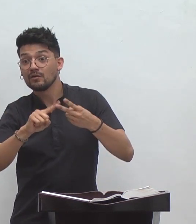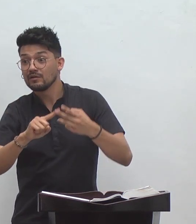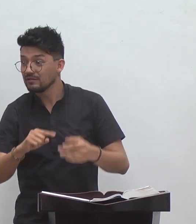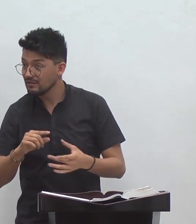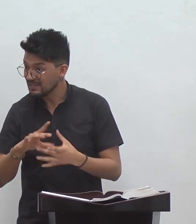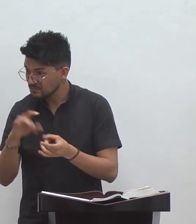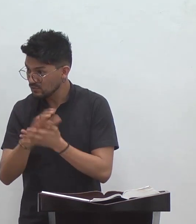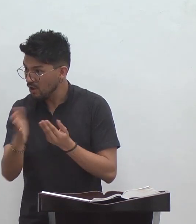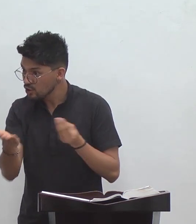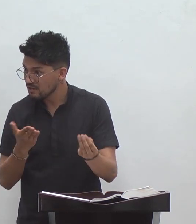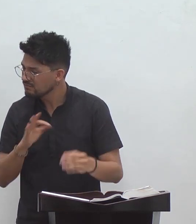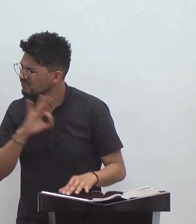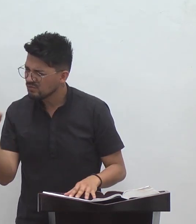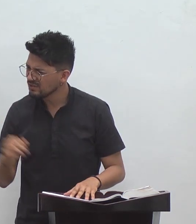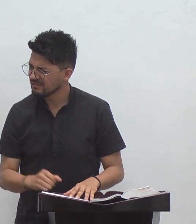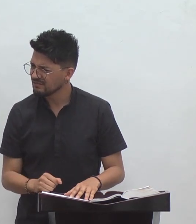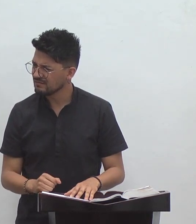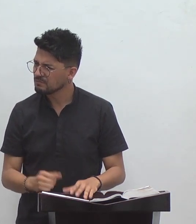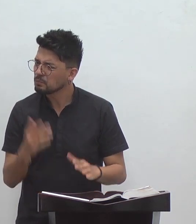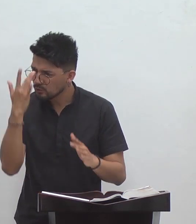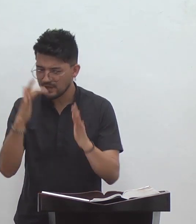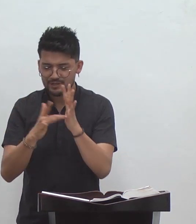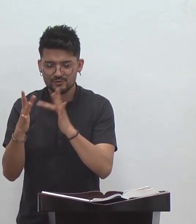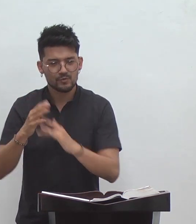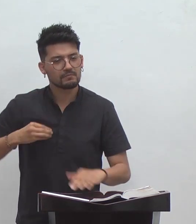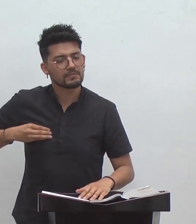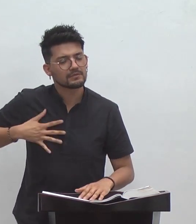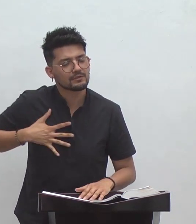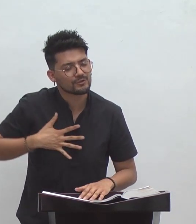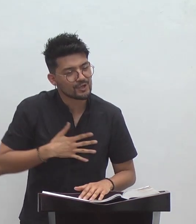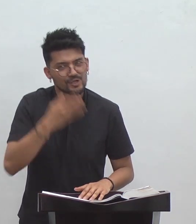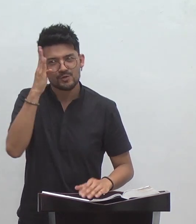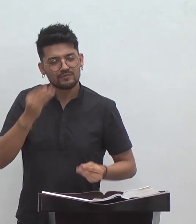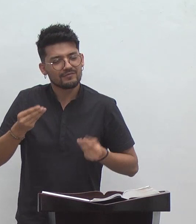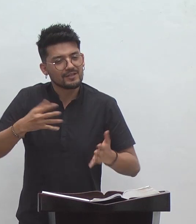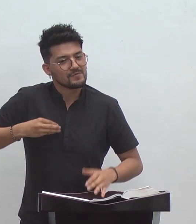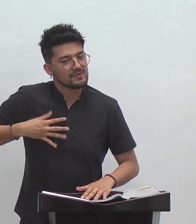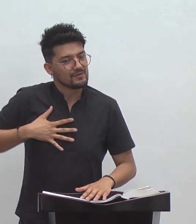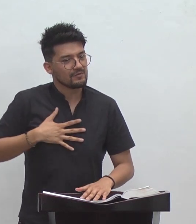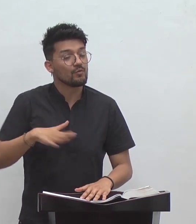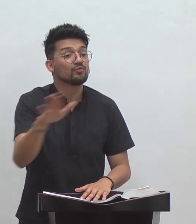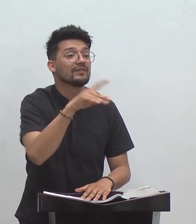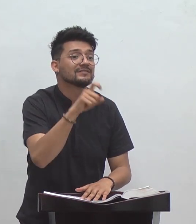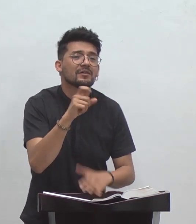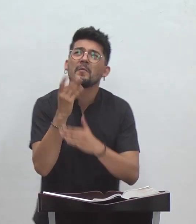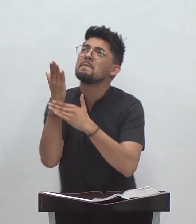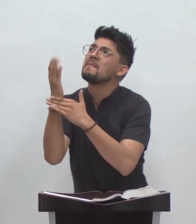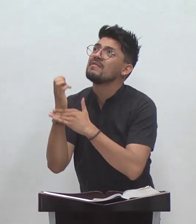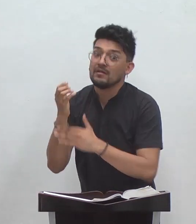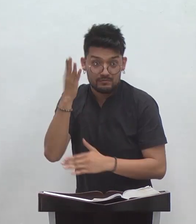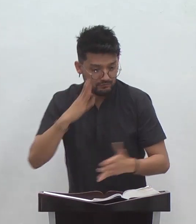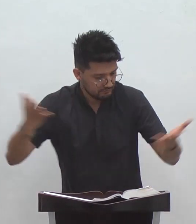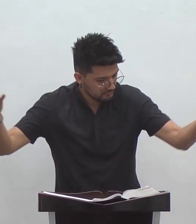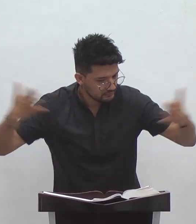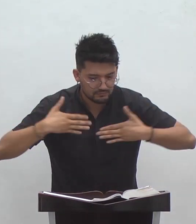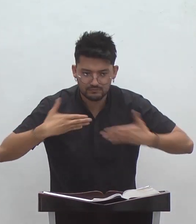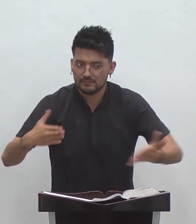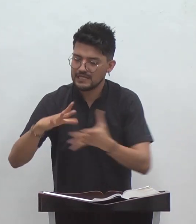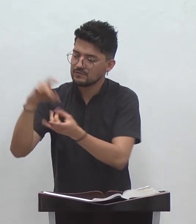El Espíritu Santo no nos pone condición, ¿o sí? Jamás. ¿Sabe por qué? Porque en la misericordia del Señor Jesucristo nos lo